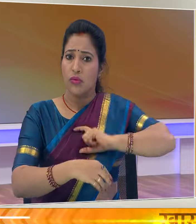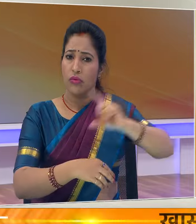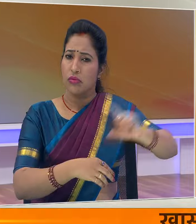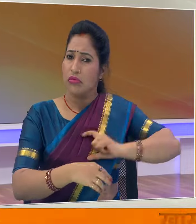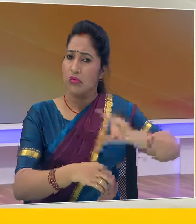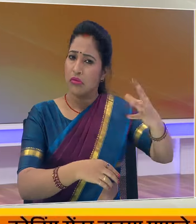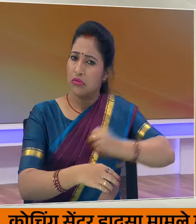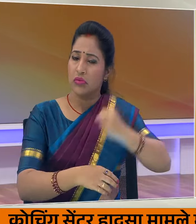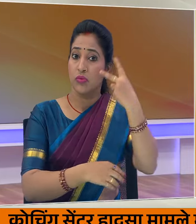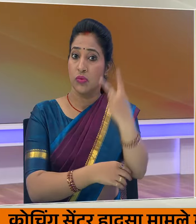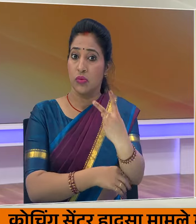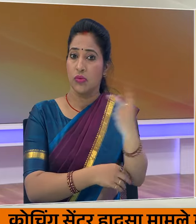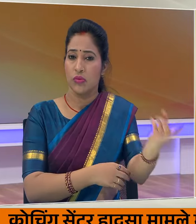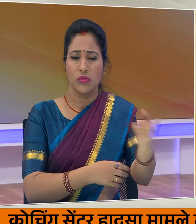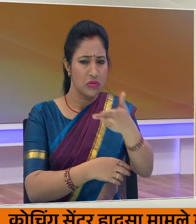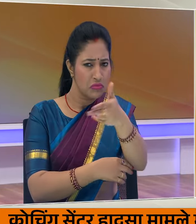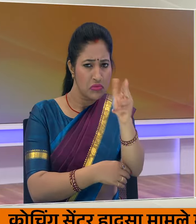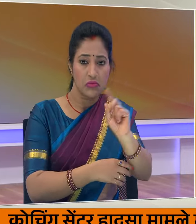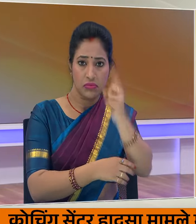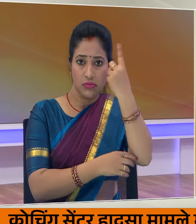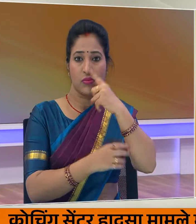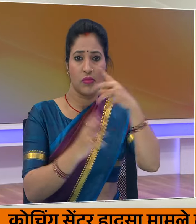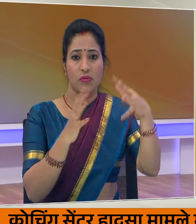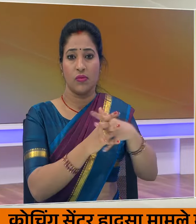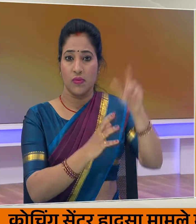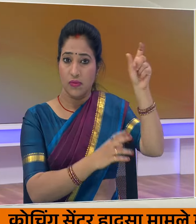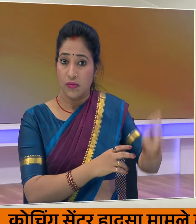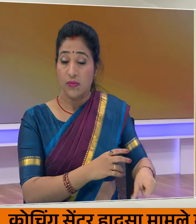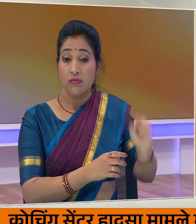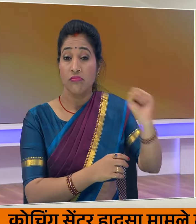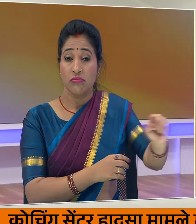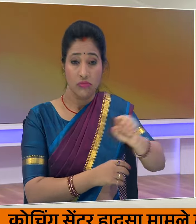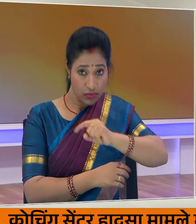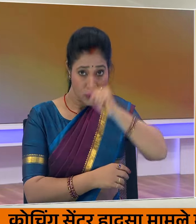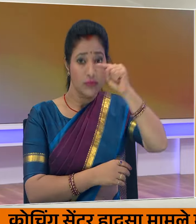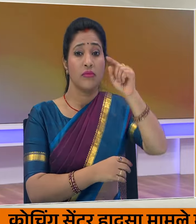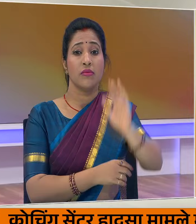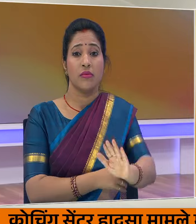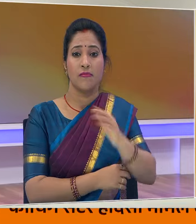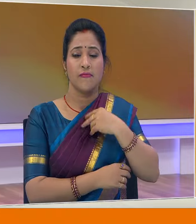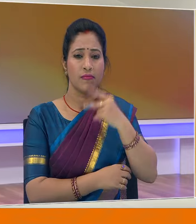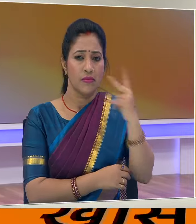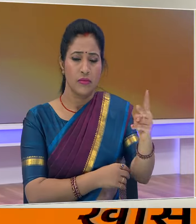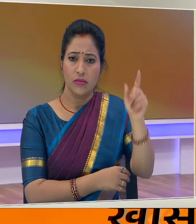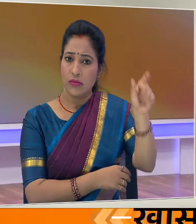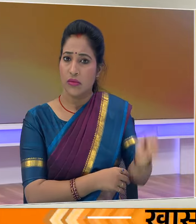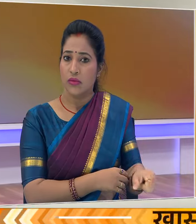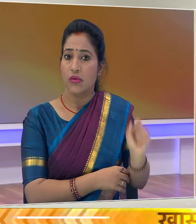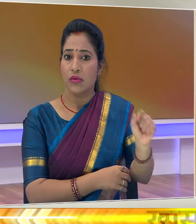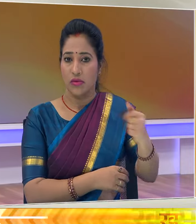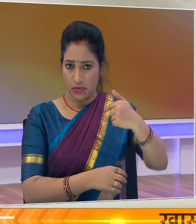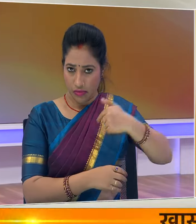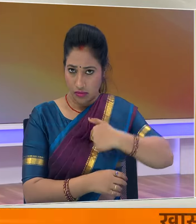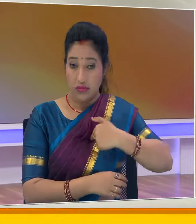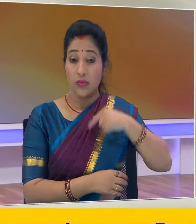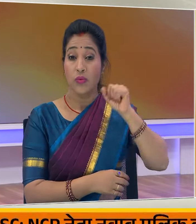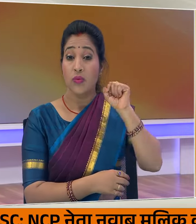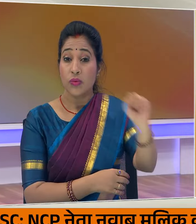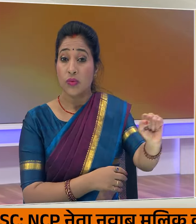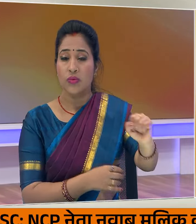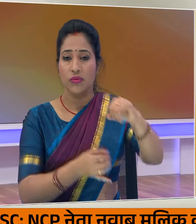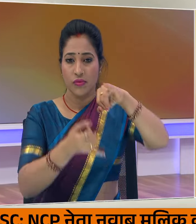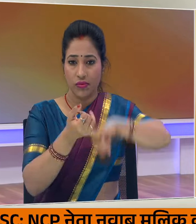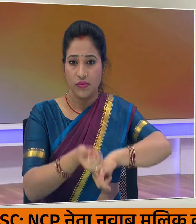भारत की पहली महिला निशानेबाज बन गई हैं। उन्होंने हमें बेहद गौरवान्वित किया है। मैं उन्हें